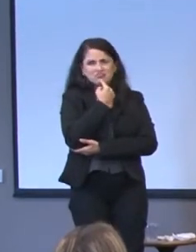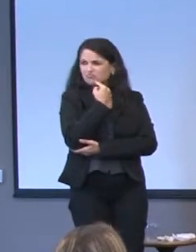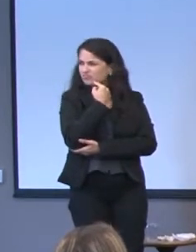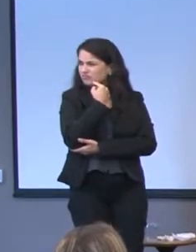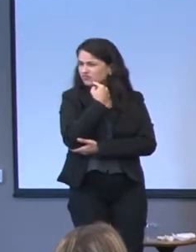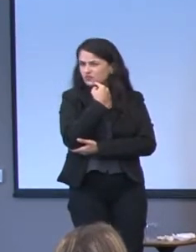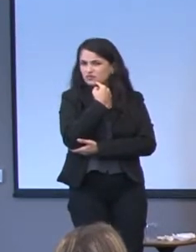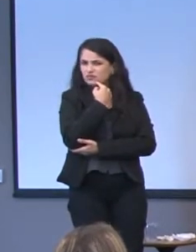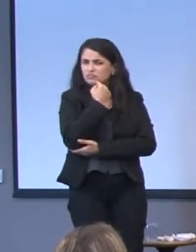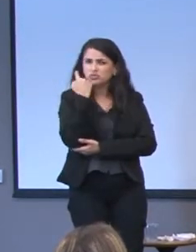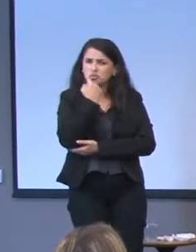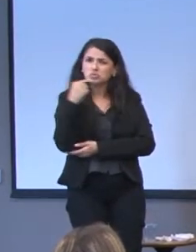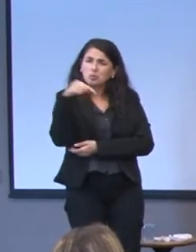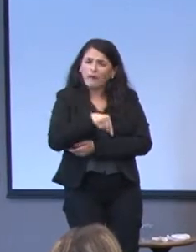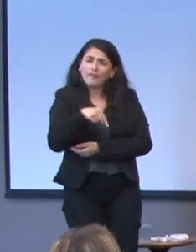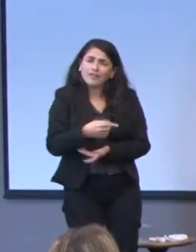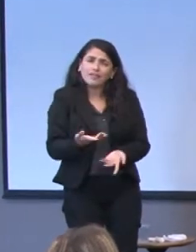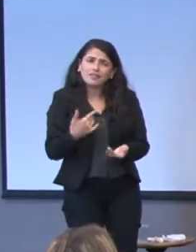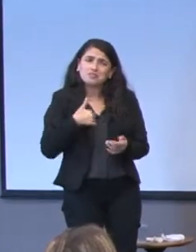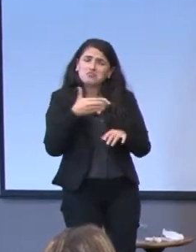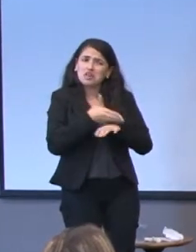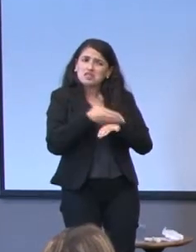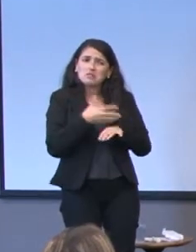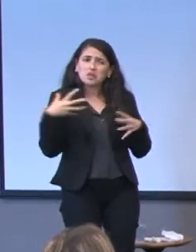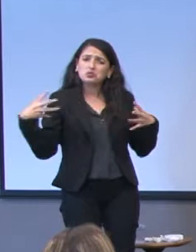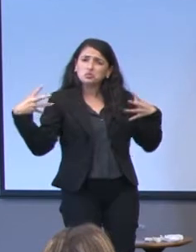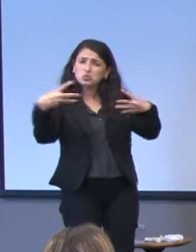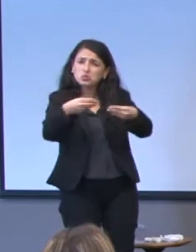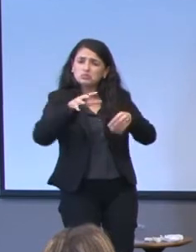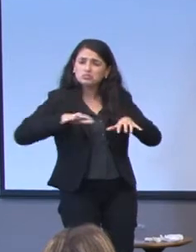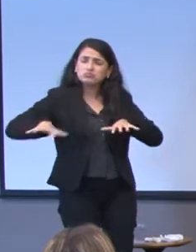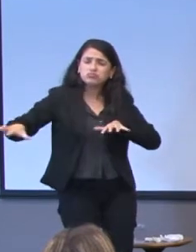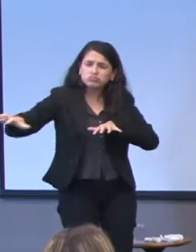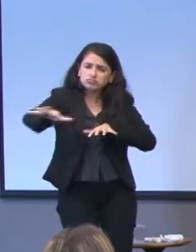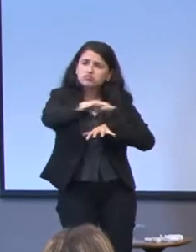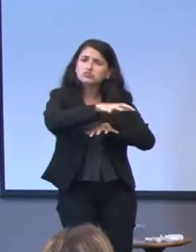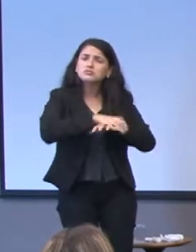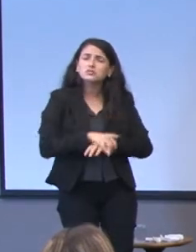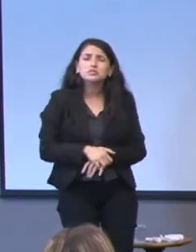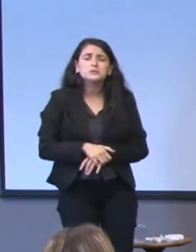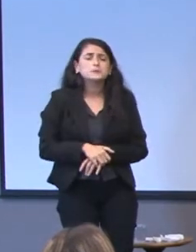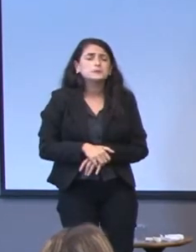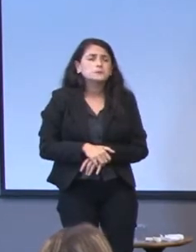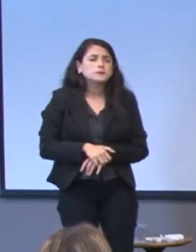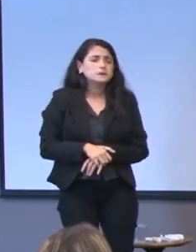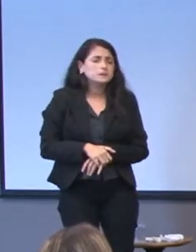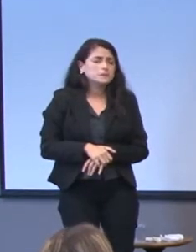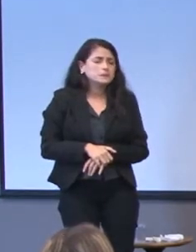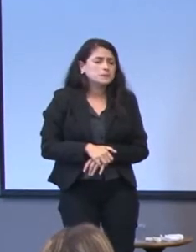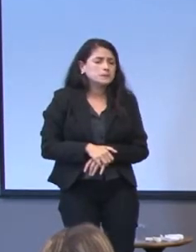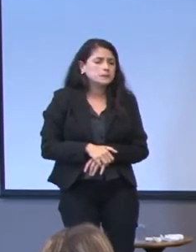os estudantes surdos estão aqui, participam de todos os ambientes, estão